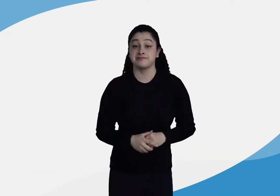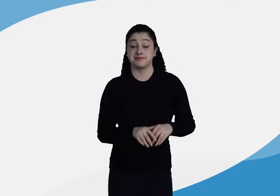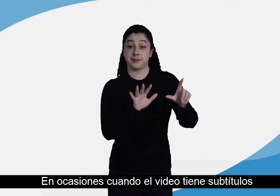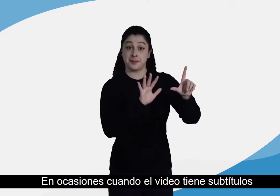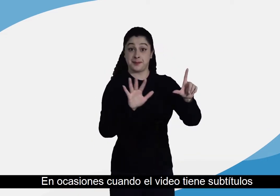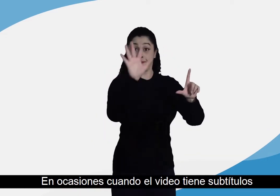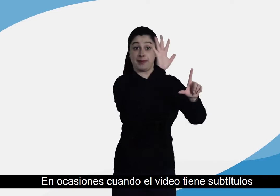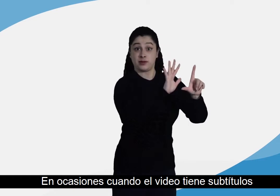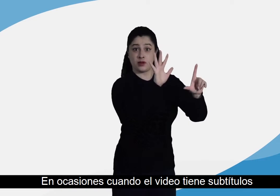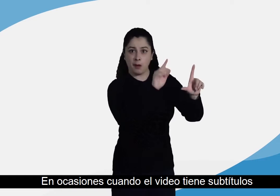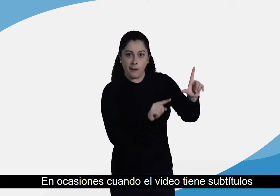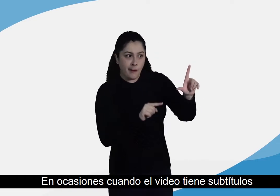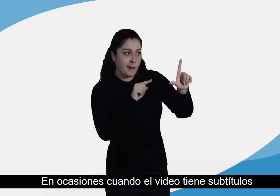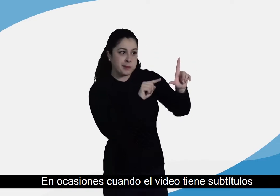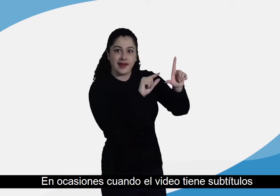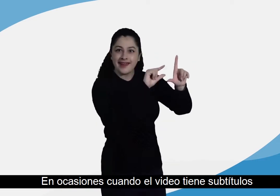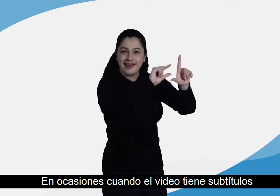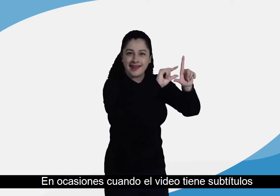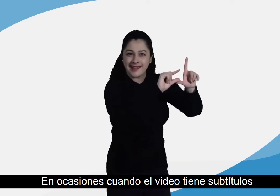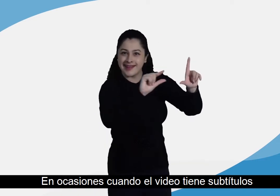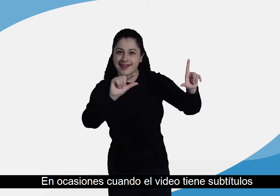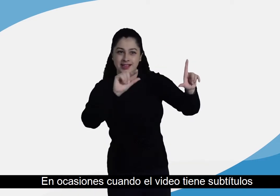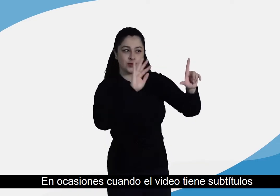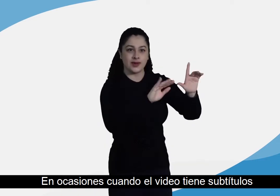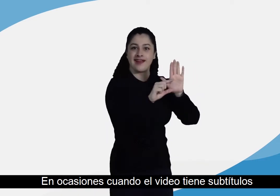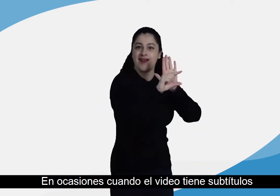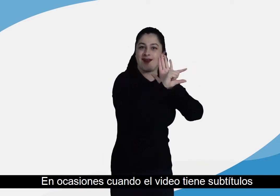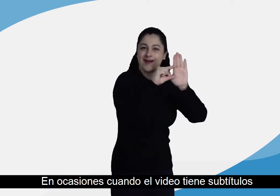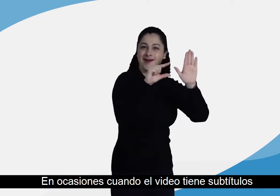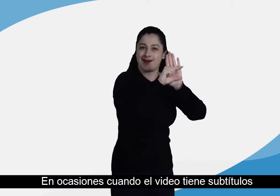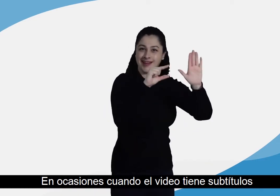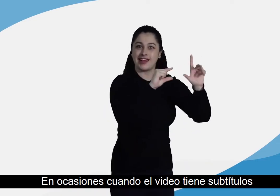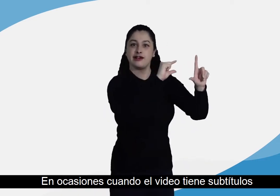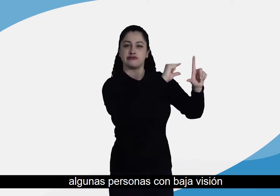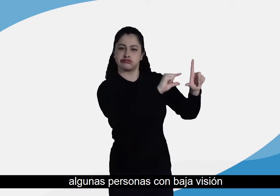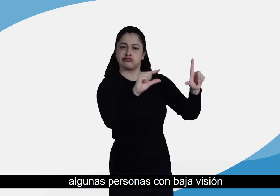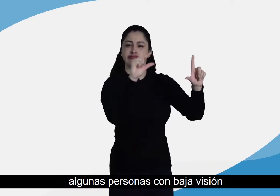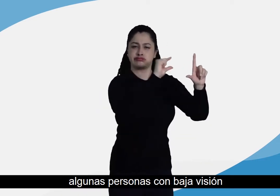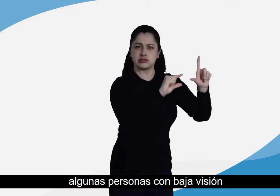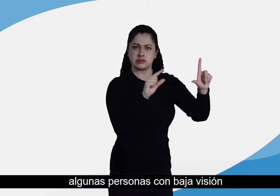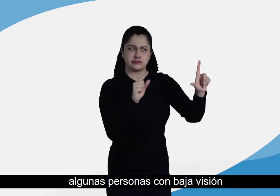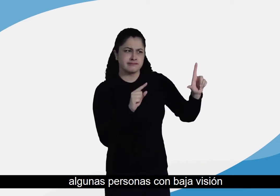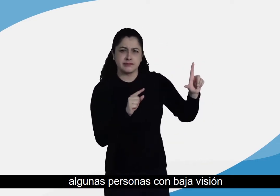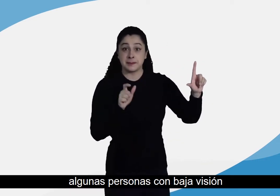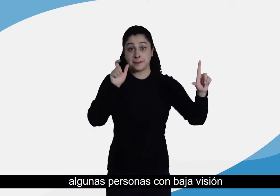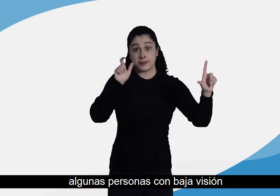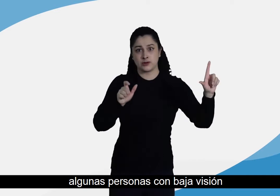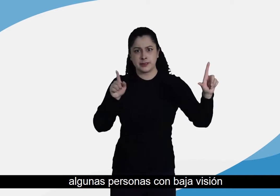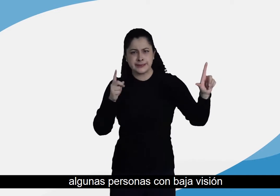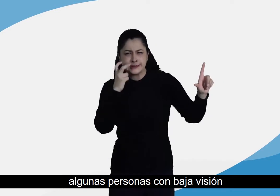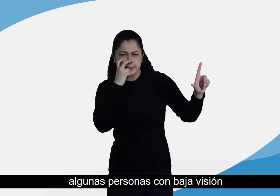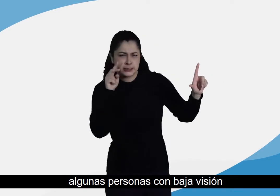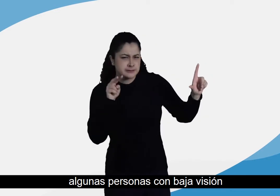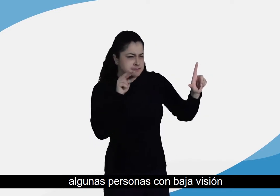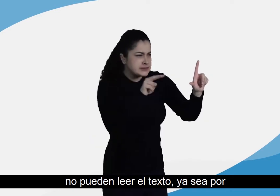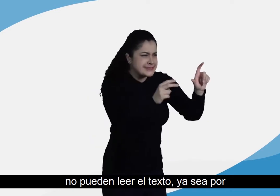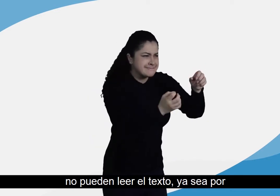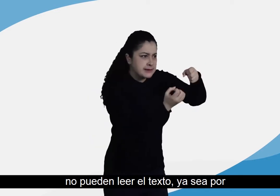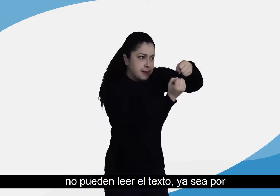En ocasiones, cuando el video tiene subtítulos, algunas personas con baja visión no pueden